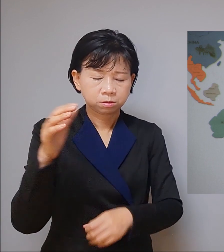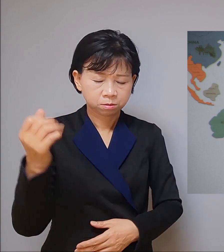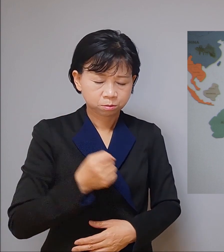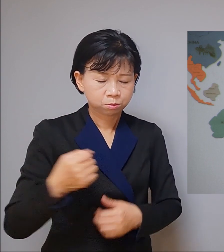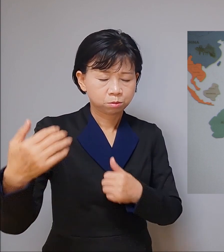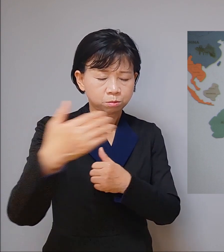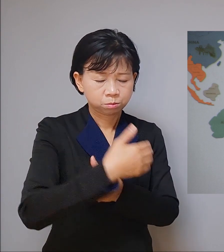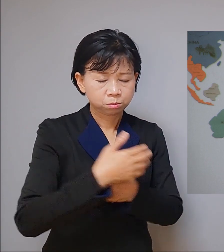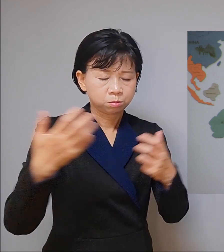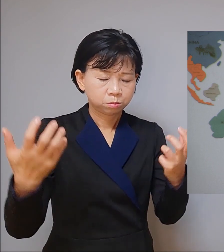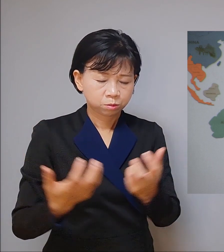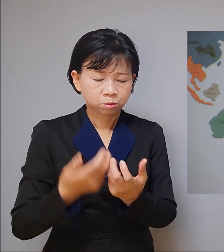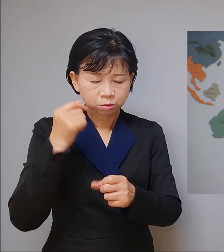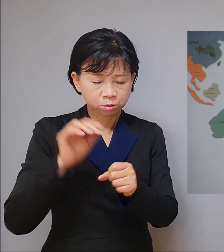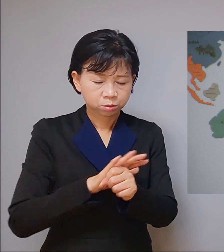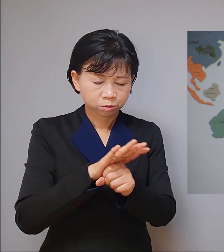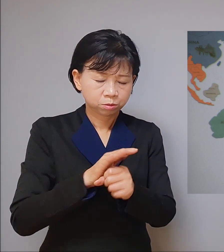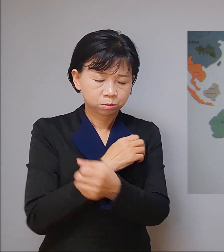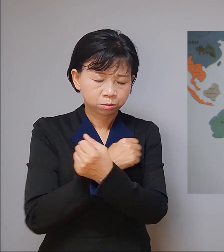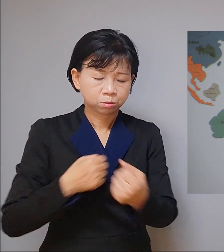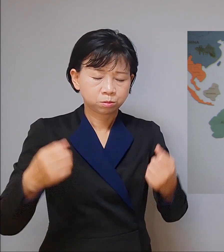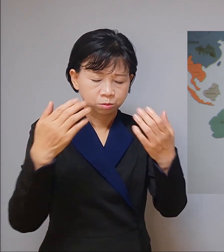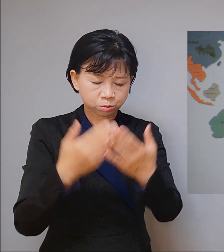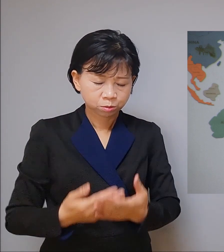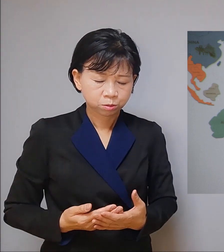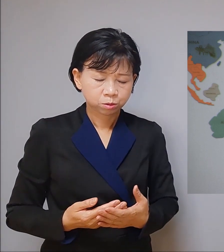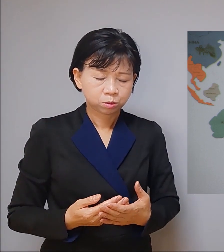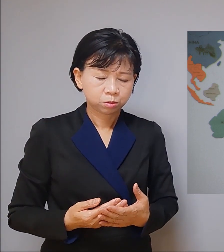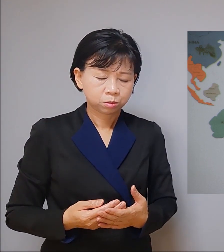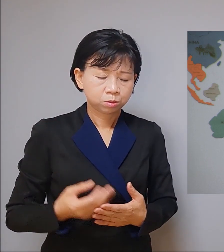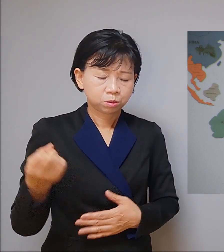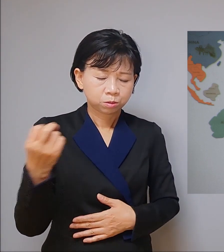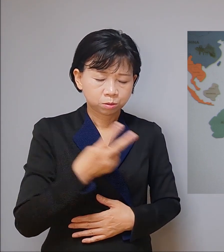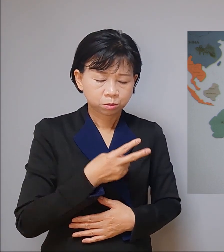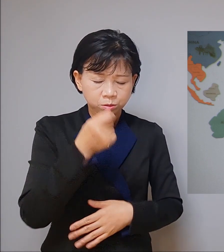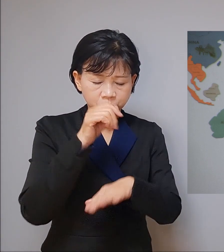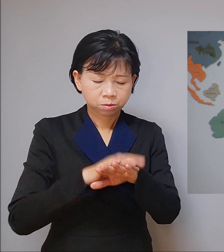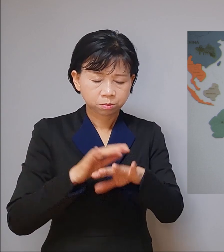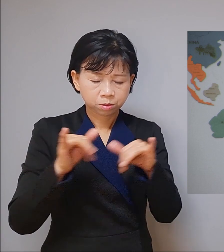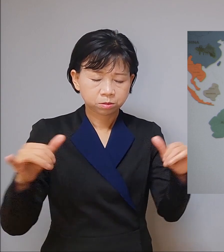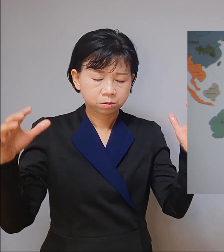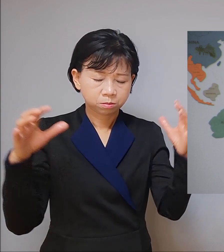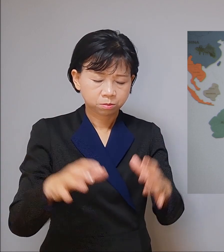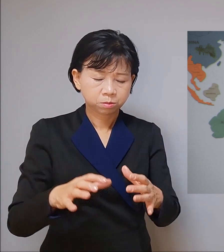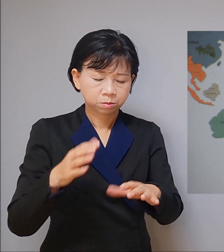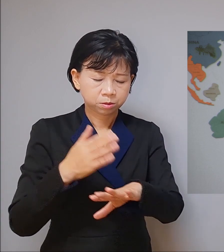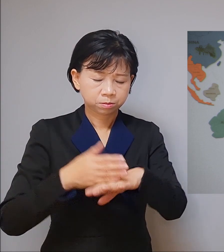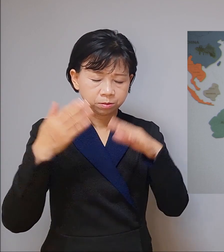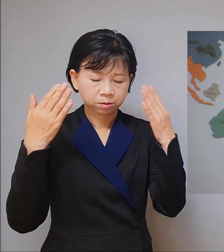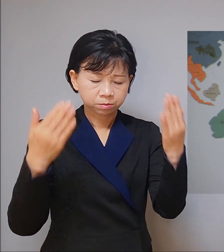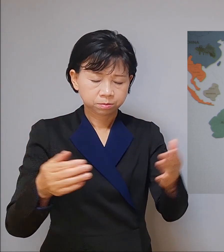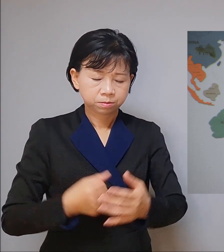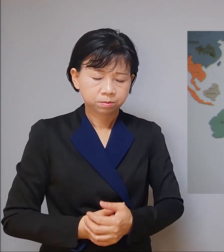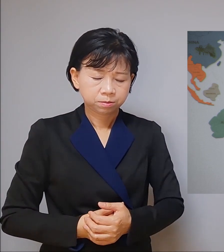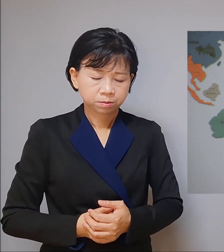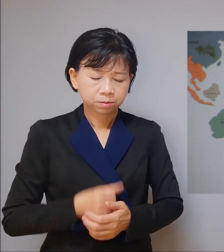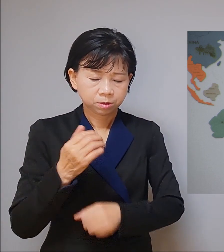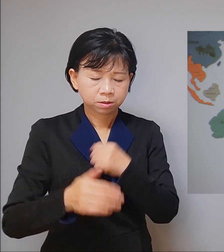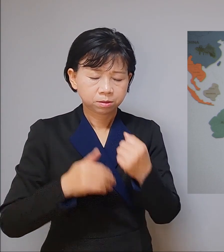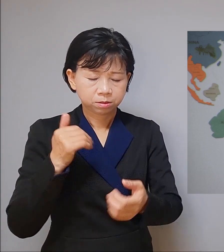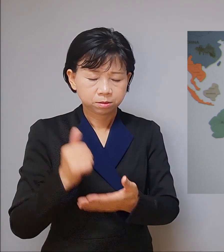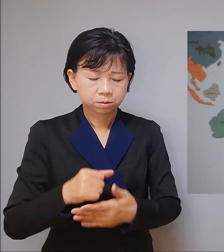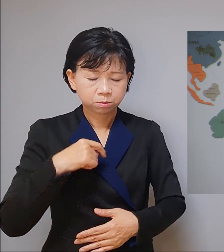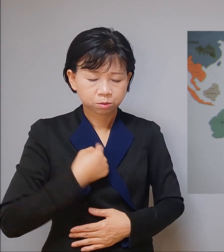사랑으로 풍성하신 긍휼로 우리를 용서하여 주시고 이 시간 예배자로 모이게 해주셔서 감사합니다.